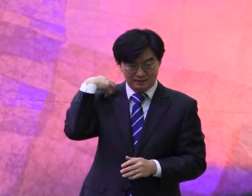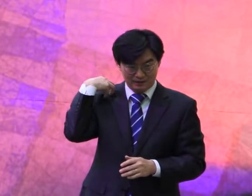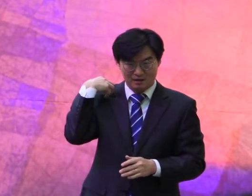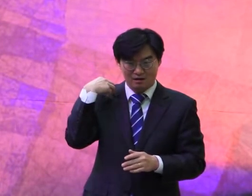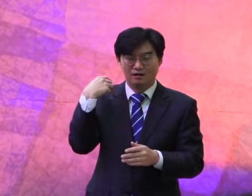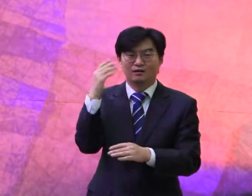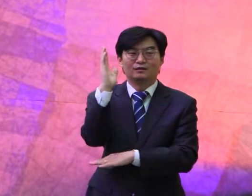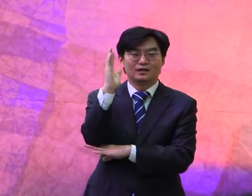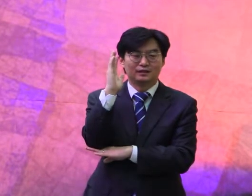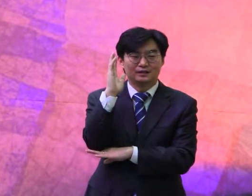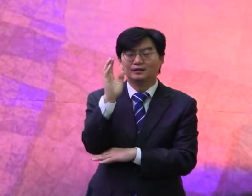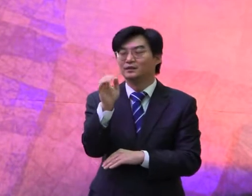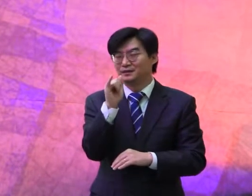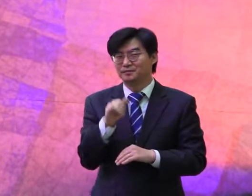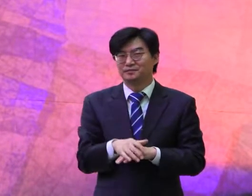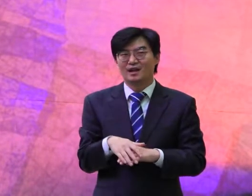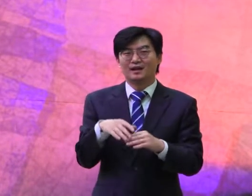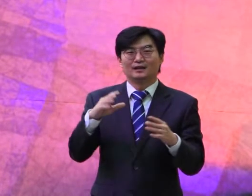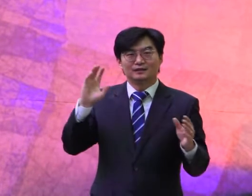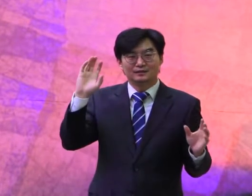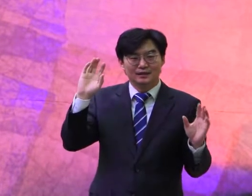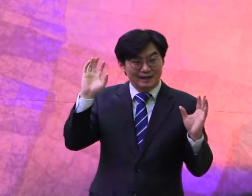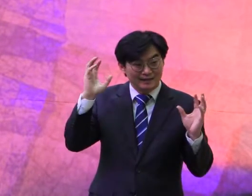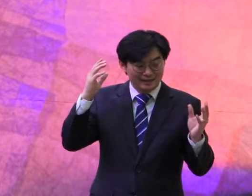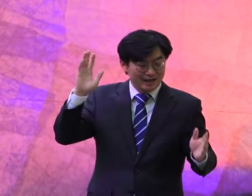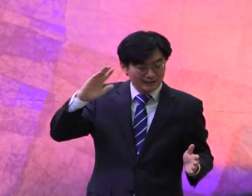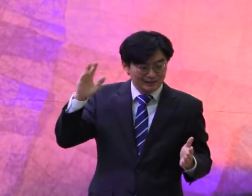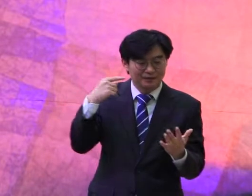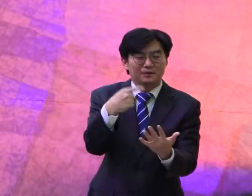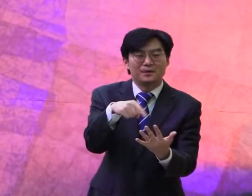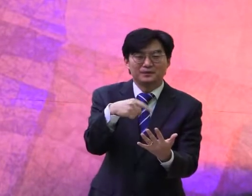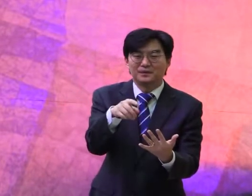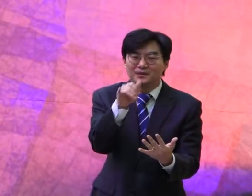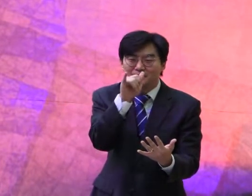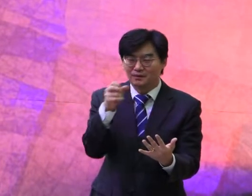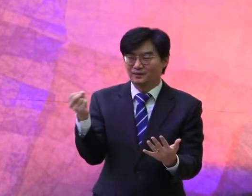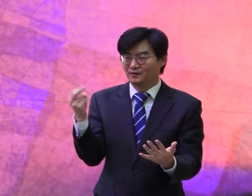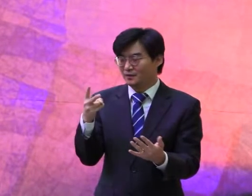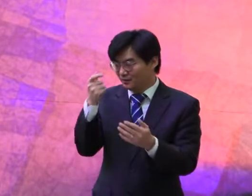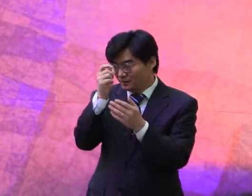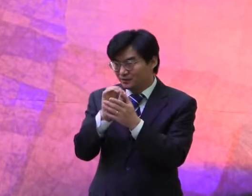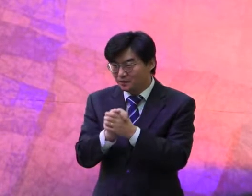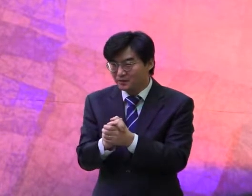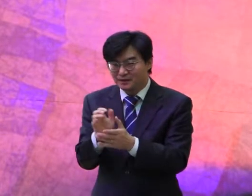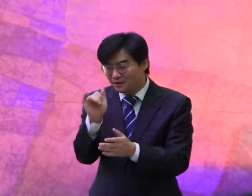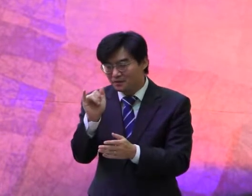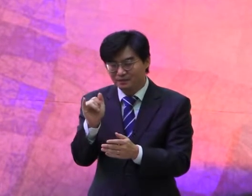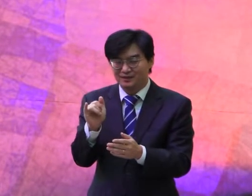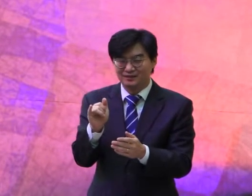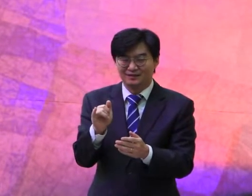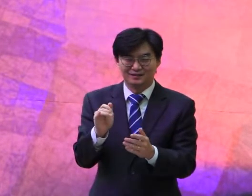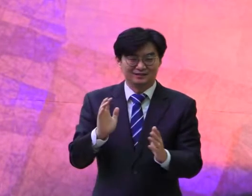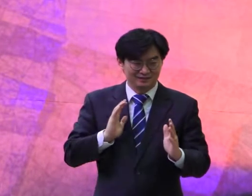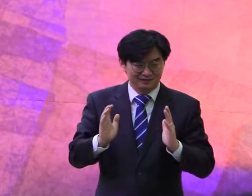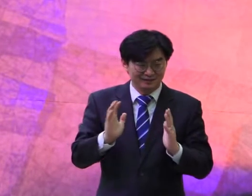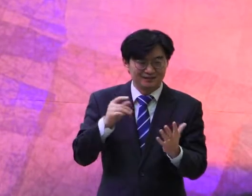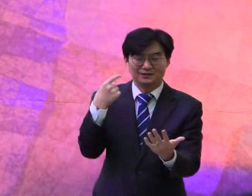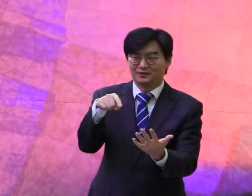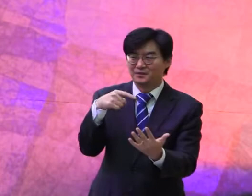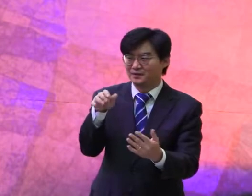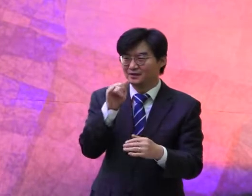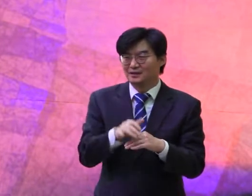영접하는 시간을 갖게 됩니다. 여러분들께서 기도해 주셔서 믿지 않는 분들도 여기에 많이 참여하게 되고, 그리고 예수님 믿게